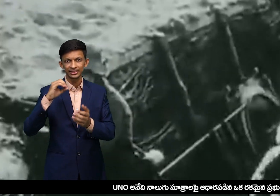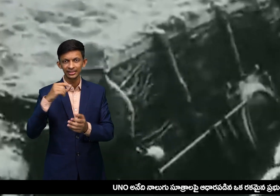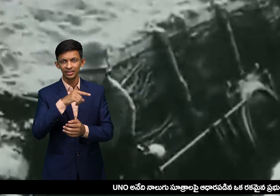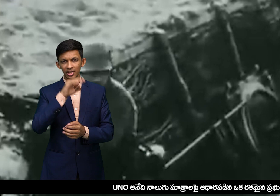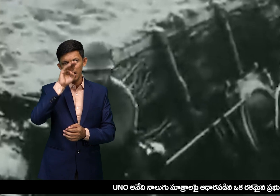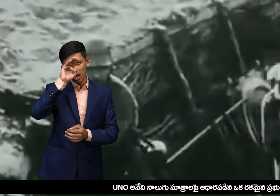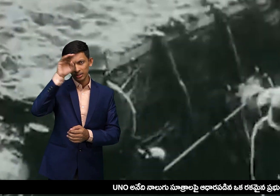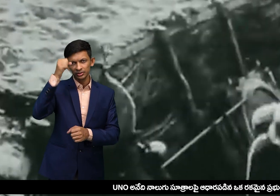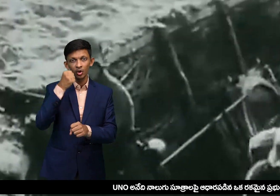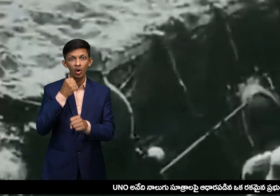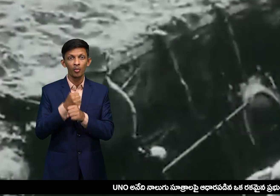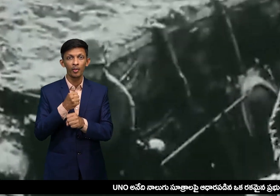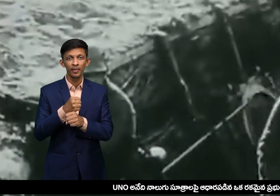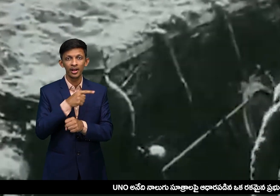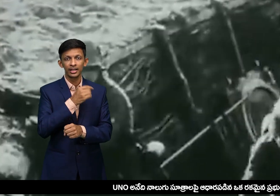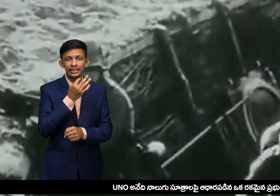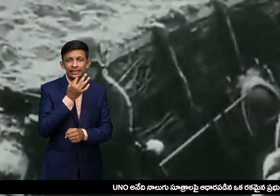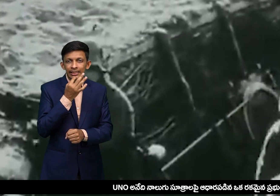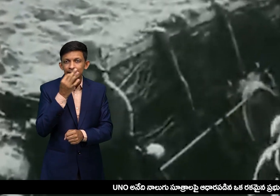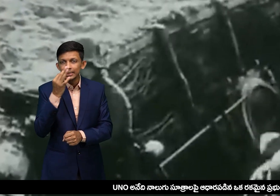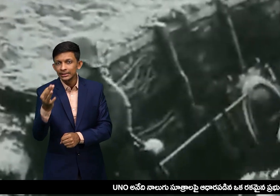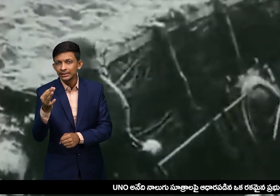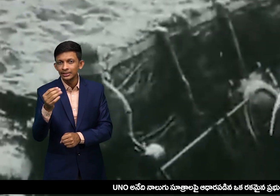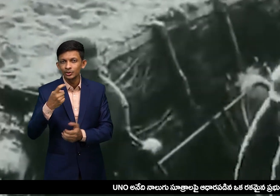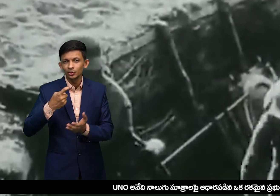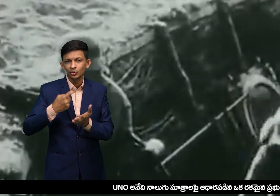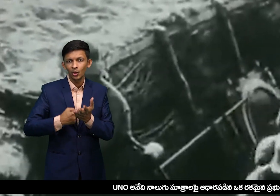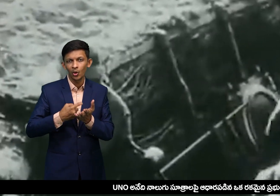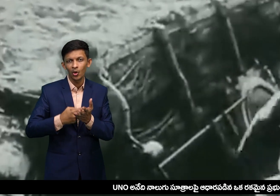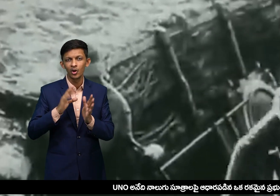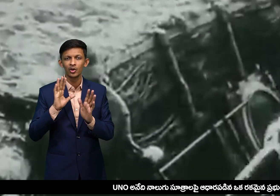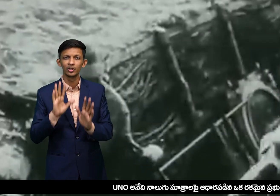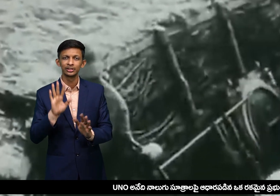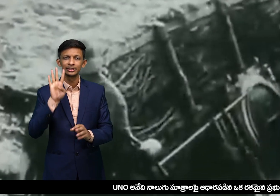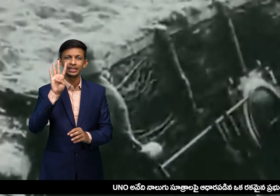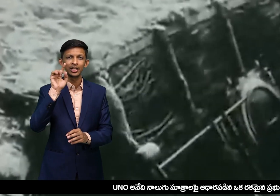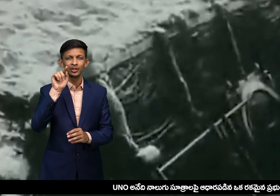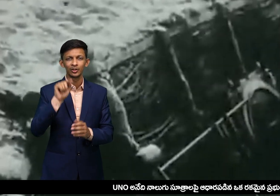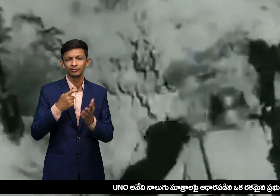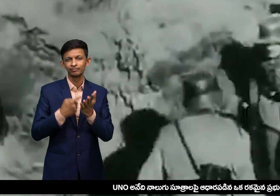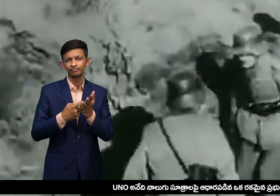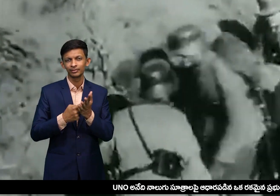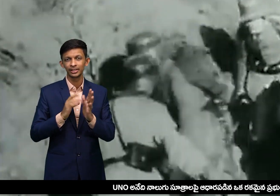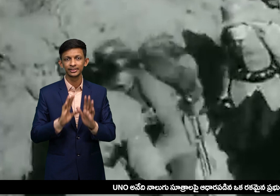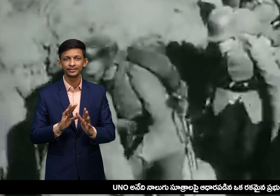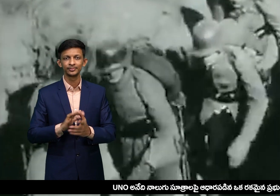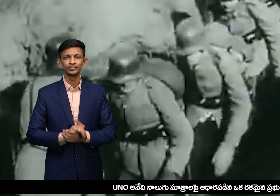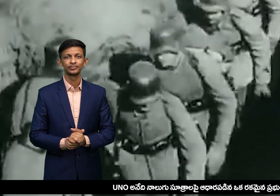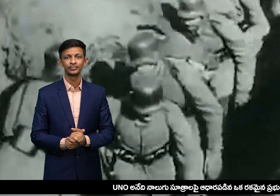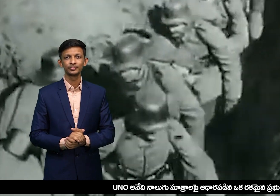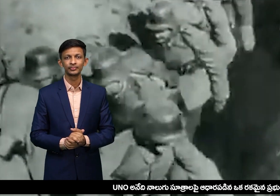యుఎన్ఓ అనేది 4 సూత్రాలపై ఆధారపడిన ఒక రకమైన ప్రభుత్వం.